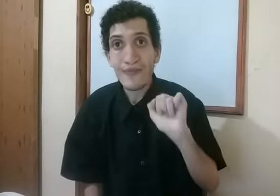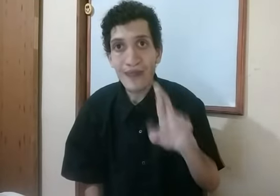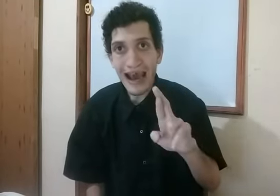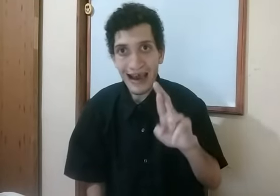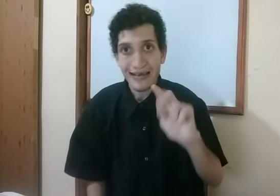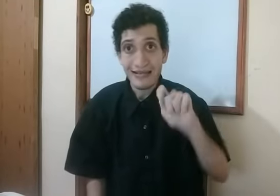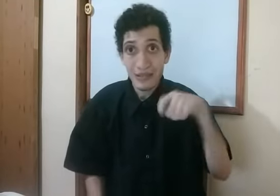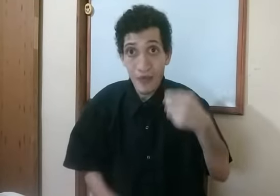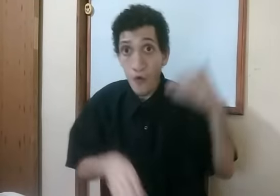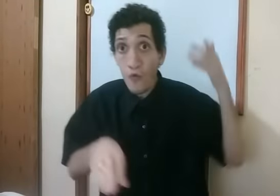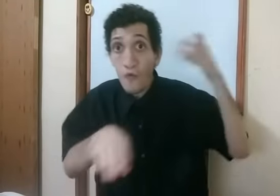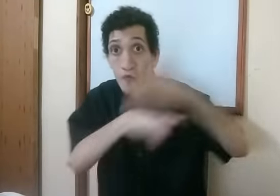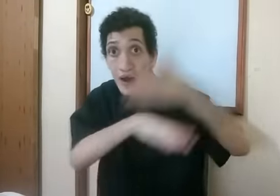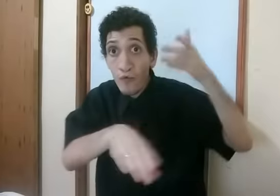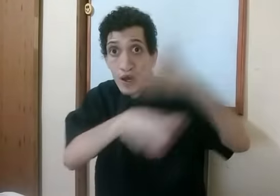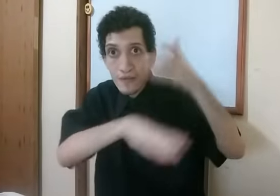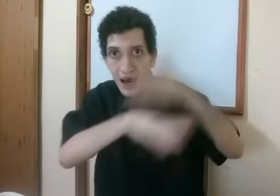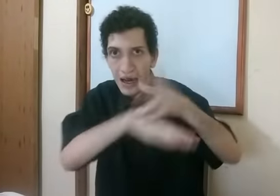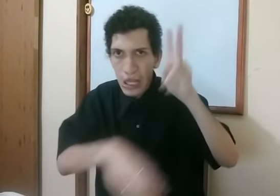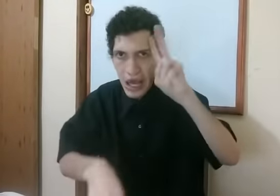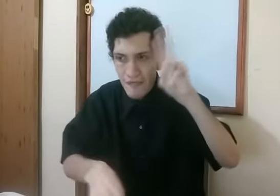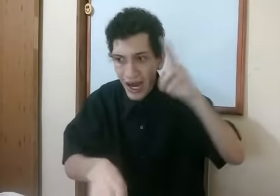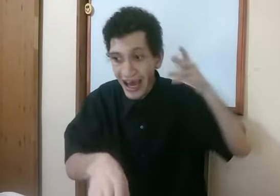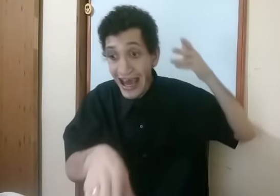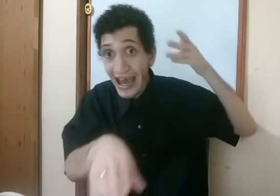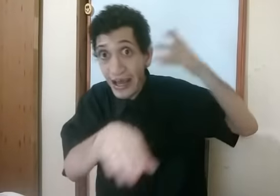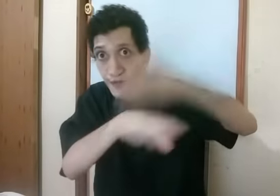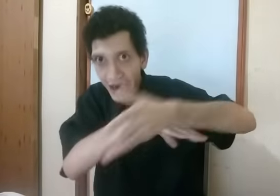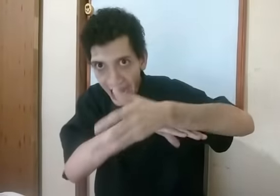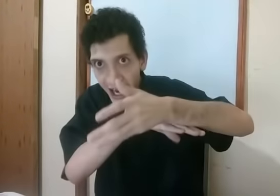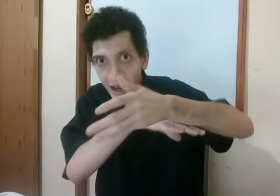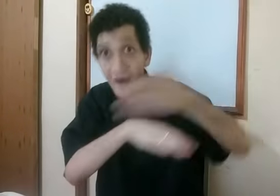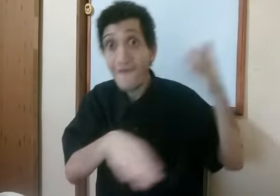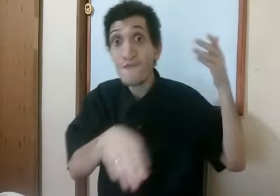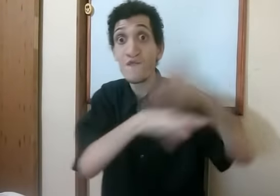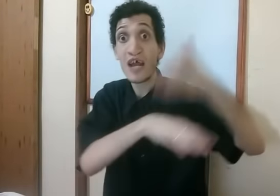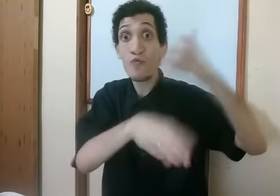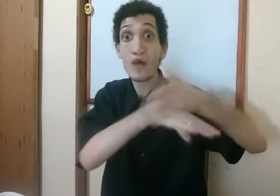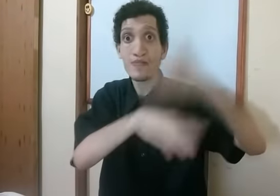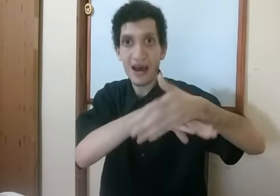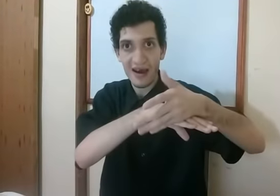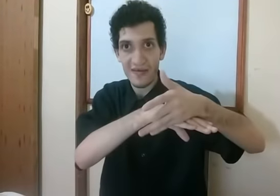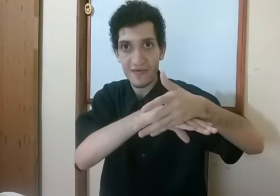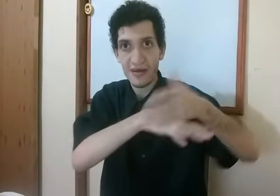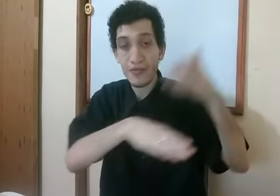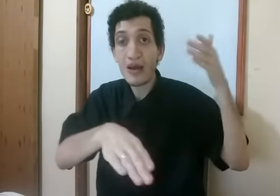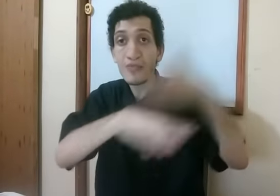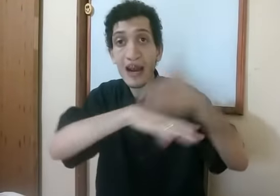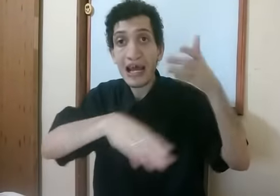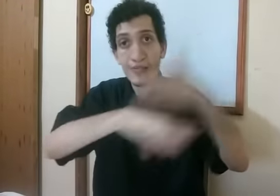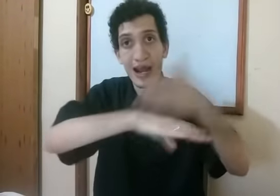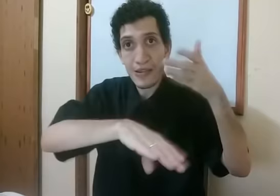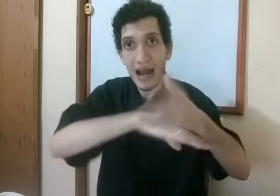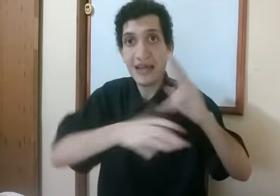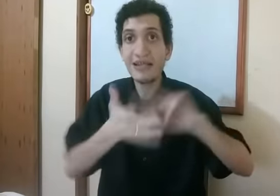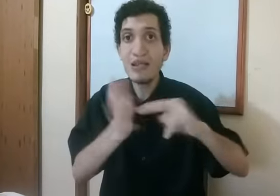Frequentar, sinal, frequentar. Lembra? Entrar, frequentar. Então, entrar